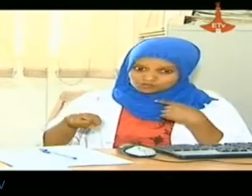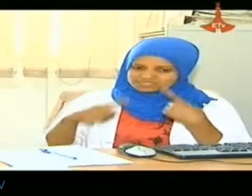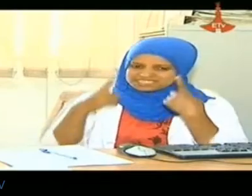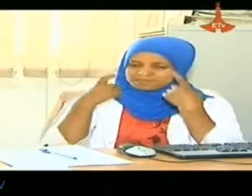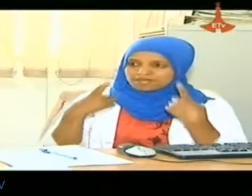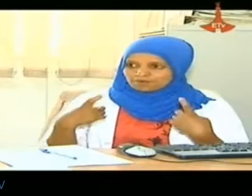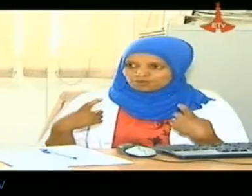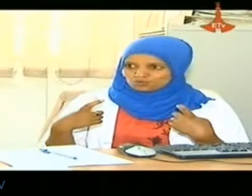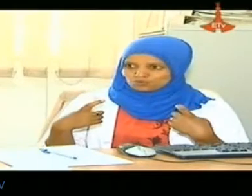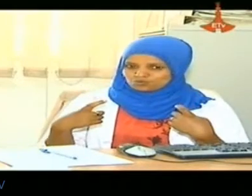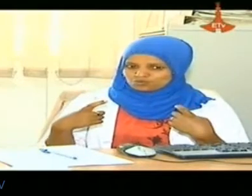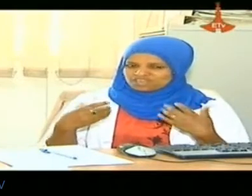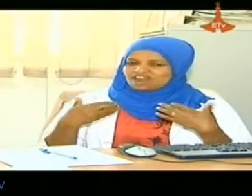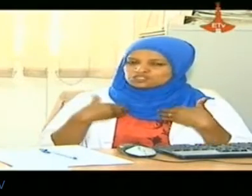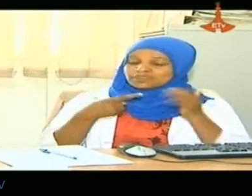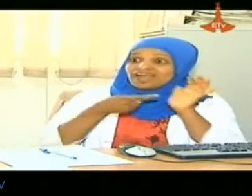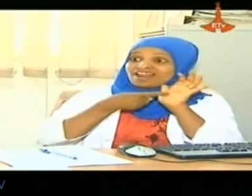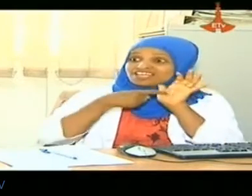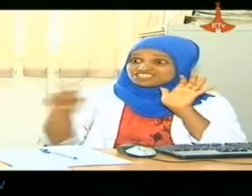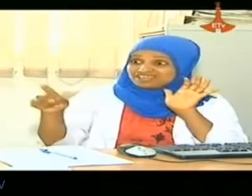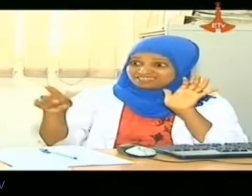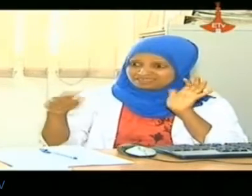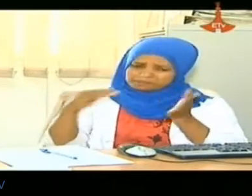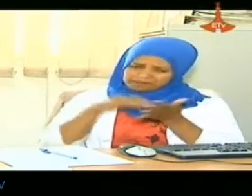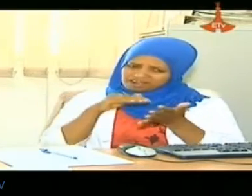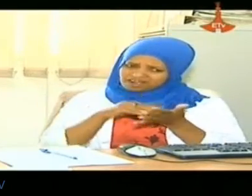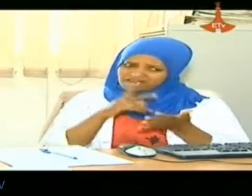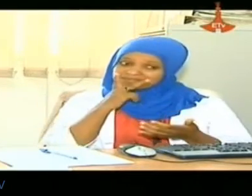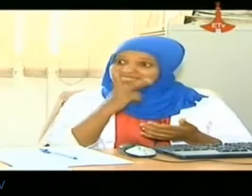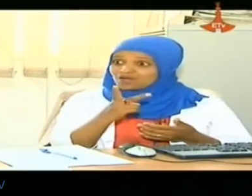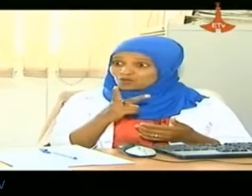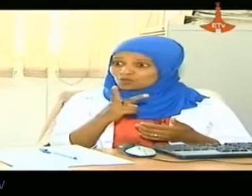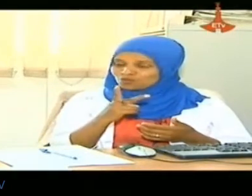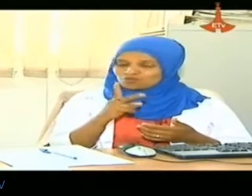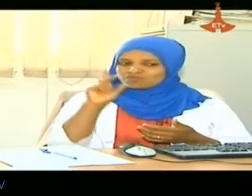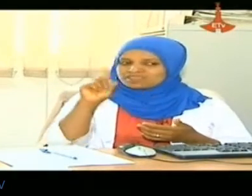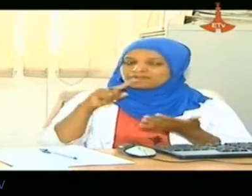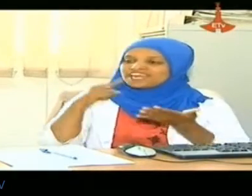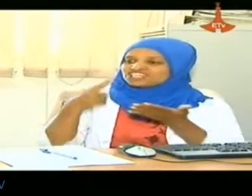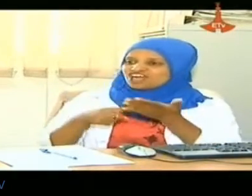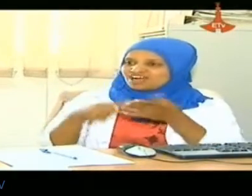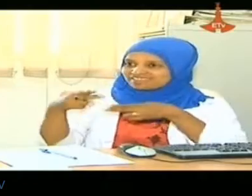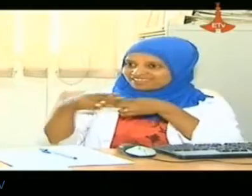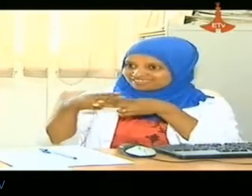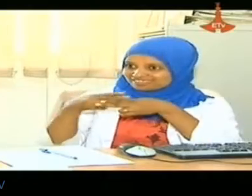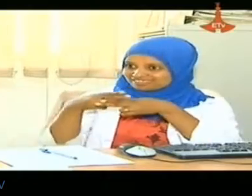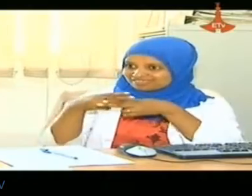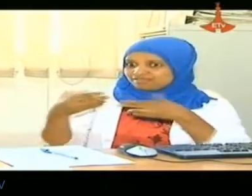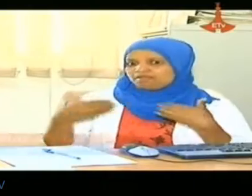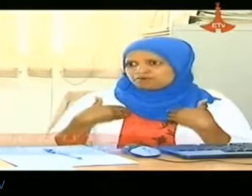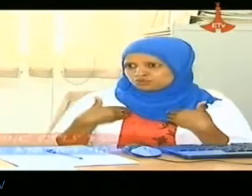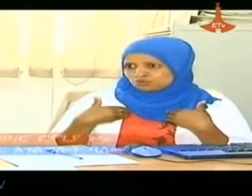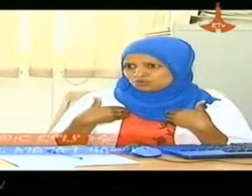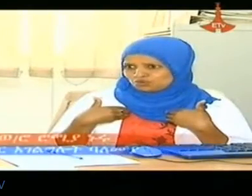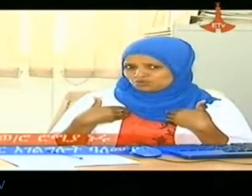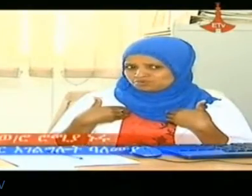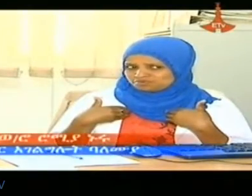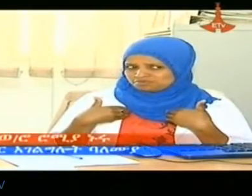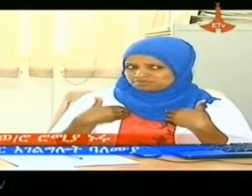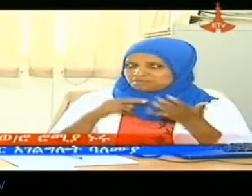ብዙ ጊዜ ለመርመራ ወደኛ የሚመጡ መስማት የተሳናቸው ሰዎች ለበሽታው ተጋላጭ የሚያደርጋቸው ነገር የመረጃ እጥረት